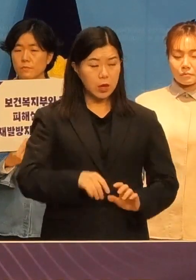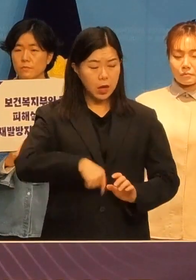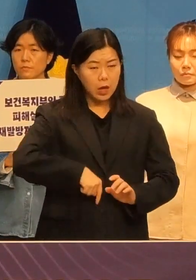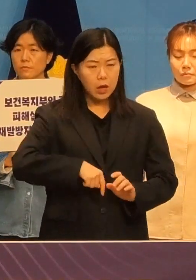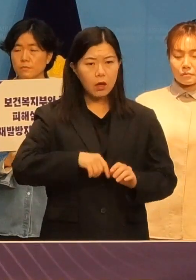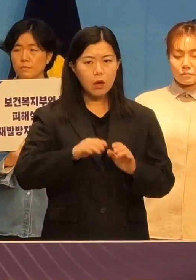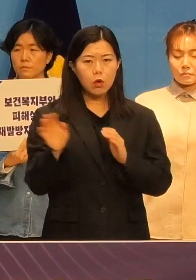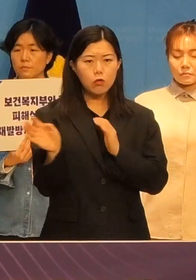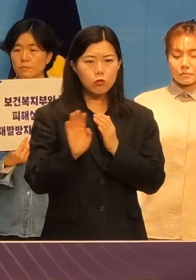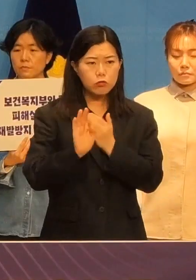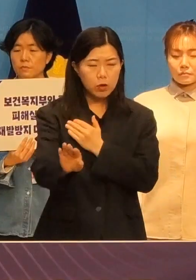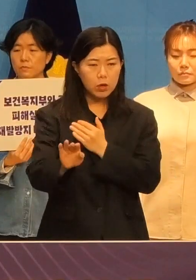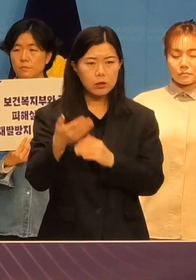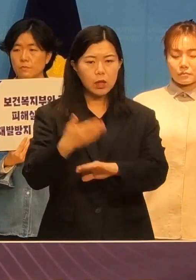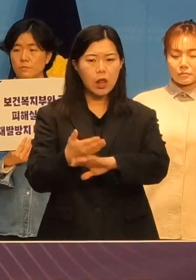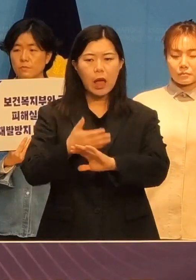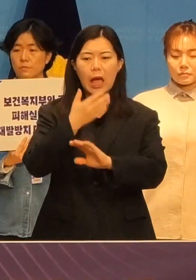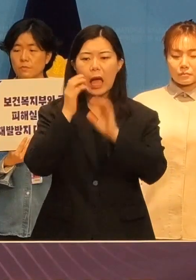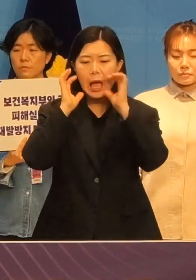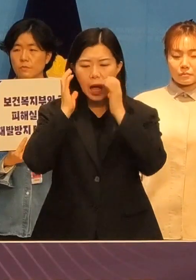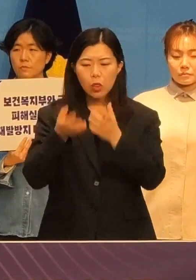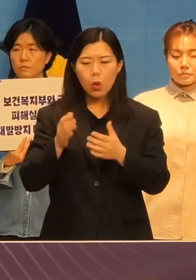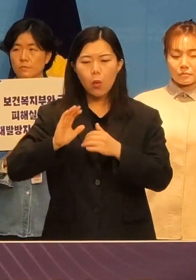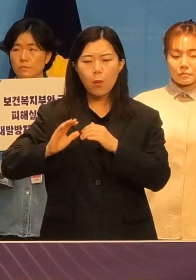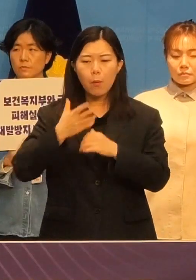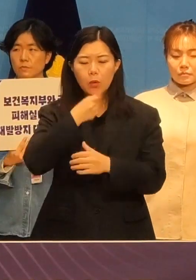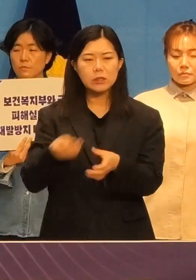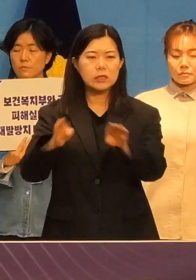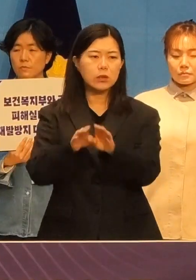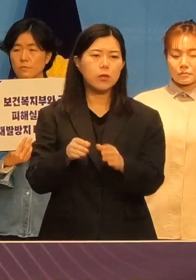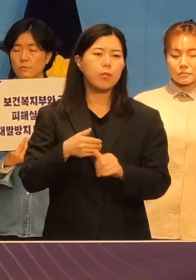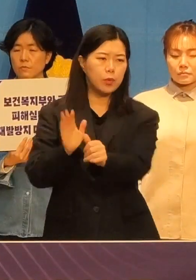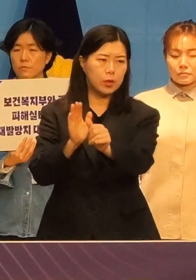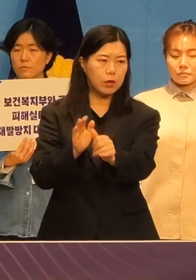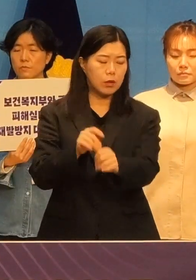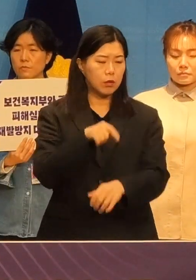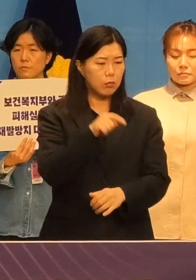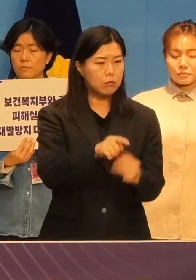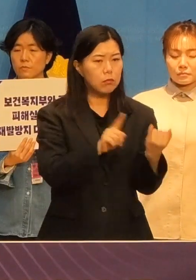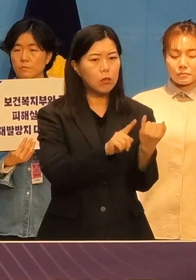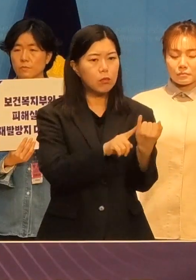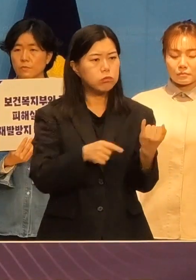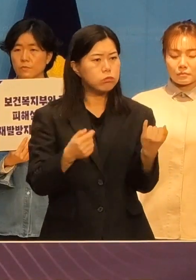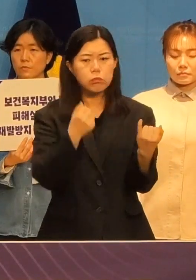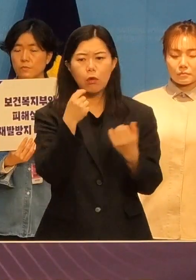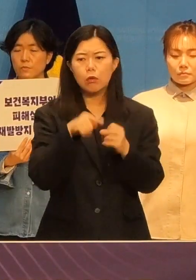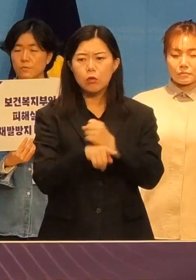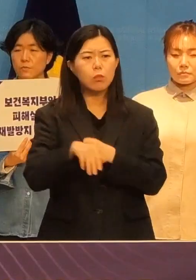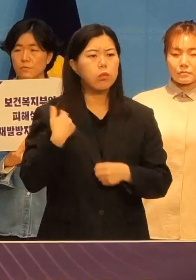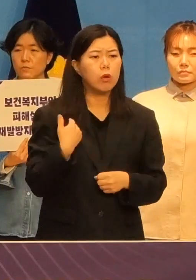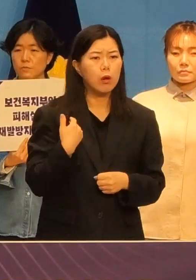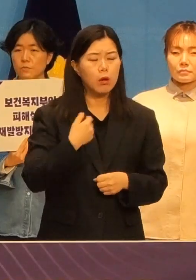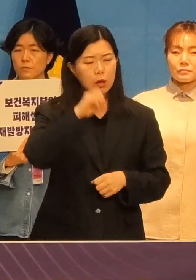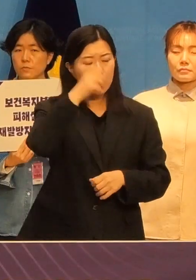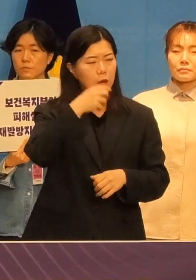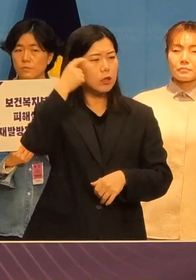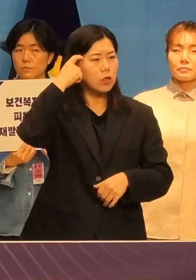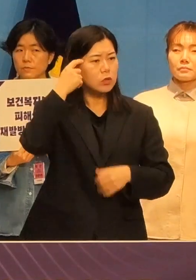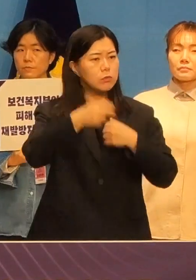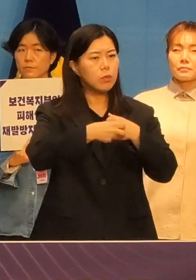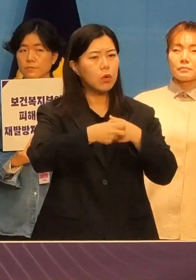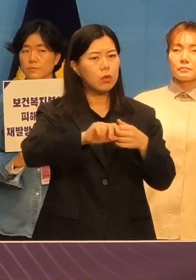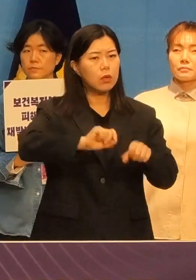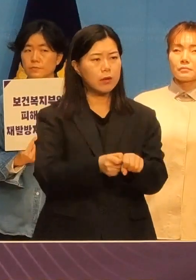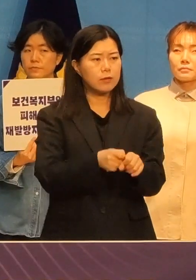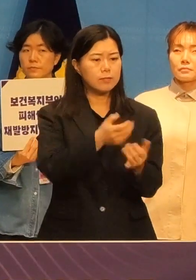태어나자마자 다른 아동복지시설로 보내졌고 피해 여성은 이유도 설명받지 못한 채 정신병원에 강제로